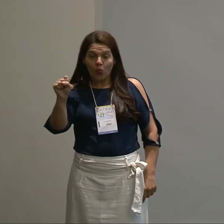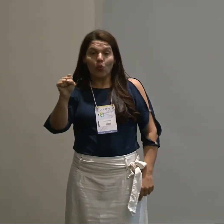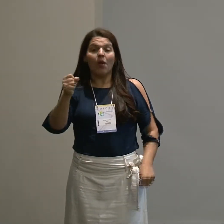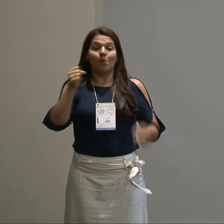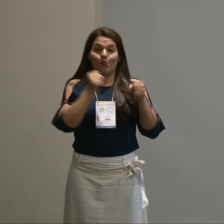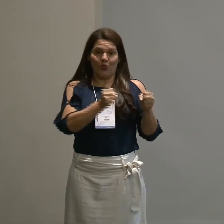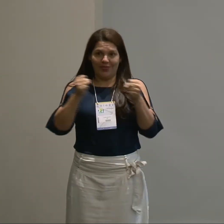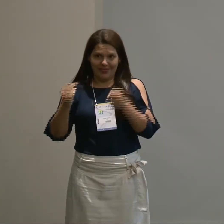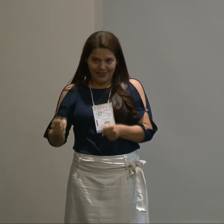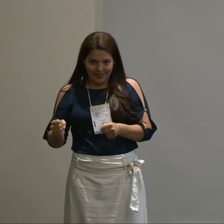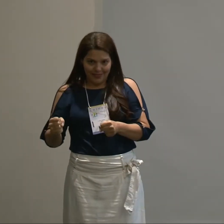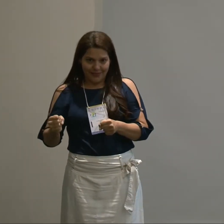cultura e poder.